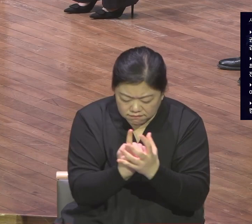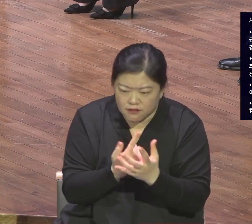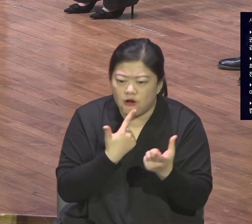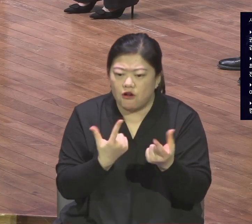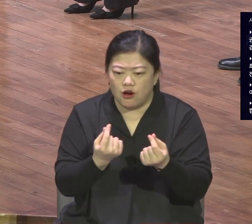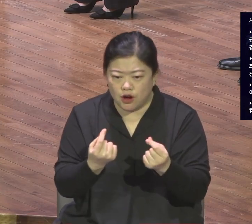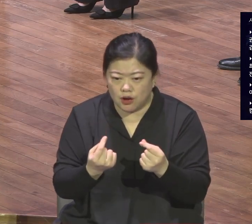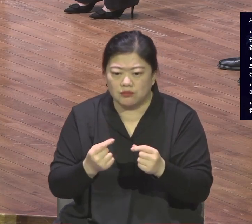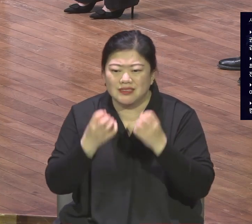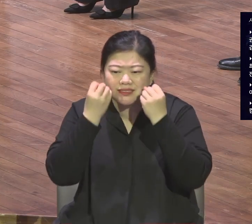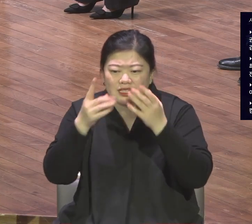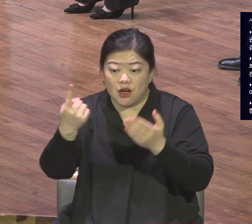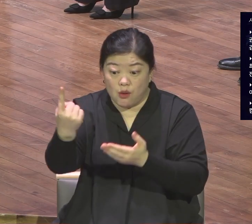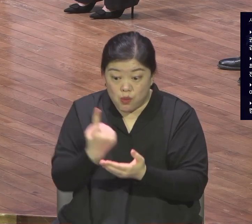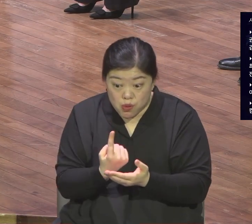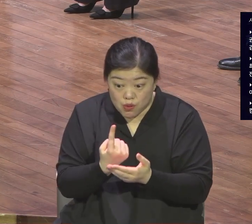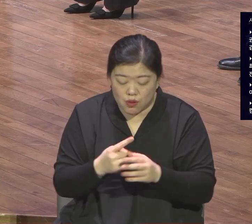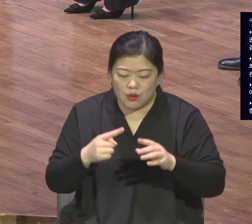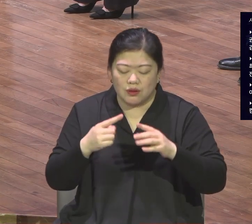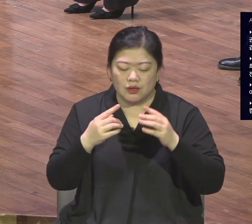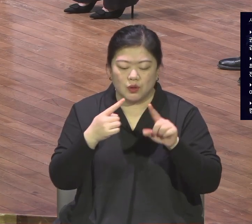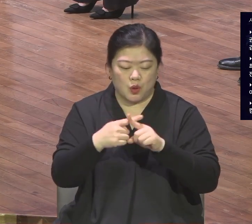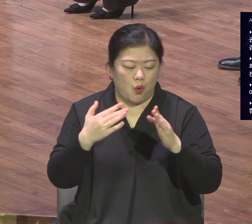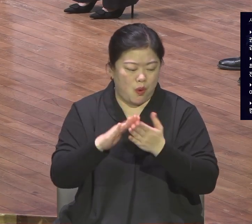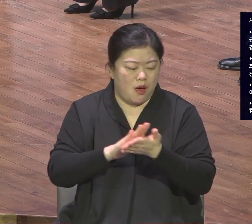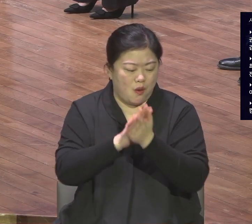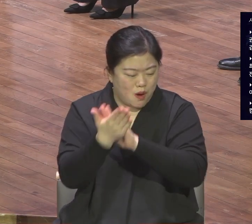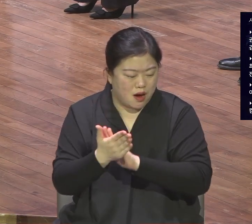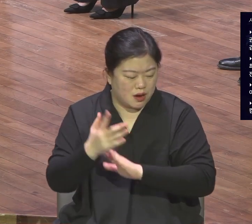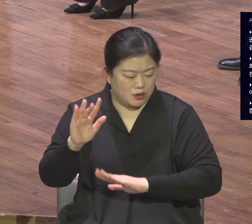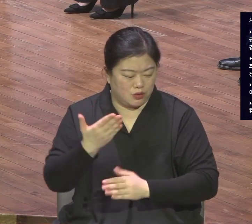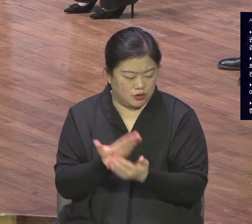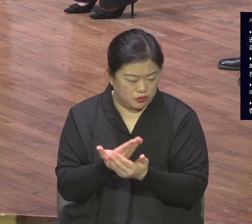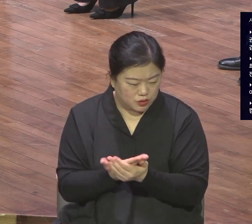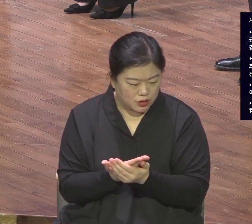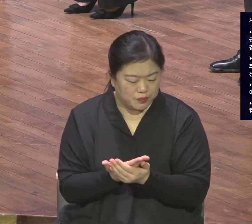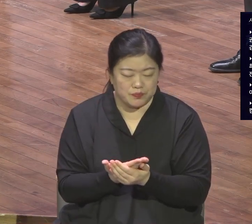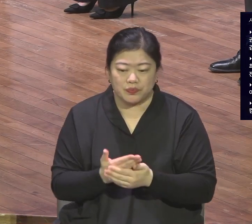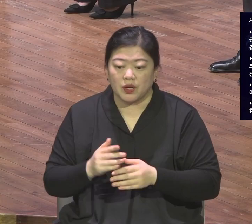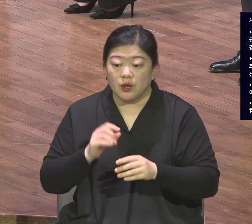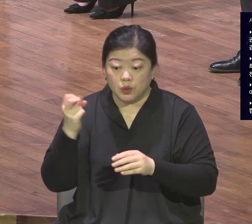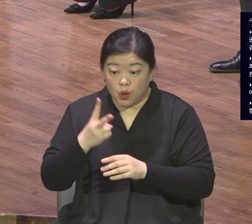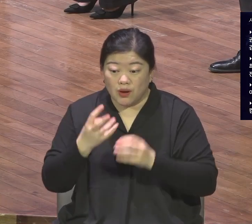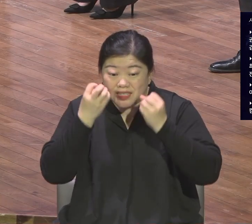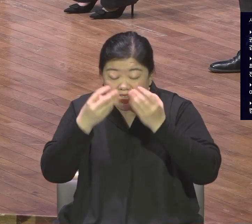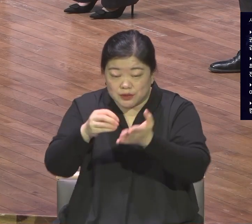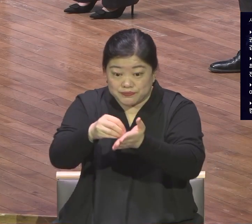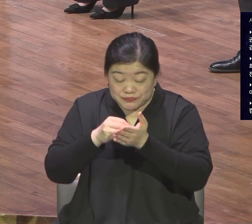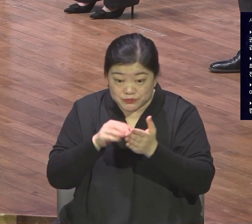주시옵소서. 질병으로 힘듦 속에 있는 모든 영혼의 성도님들, 말씀 속에 육체의